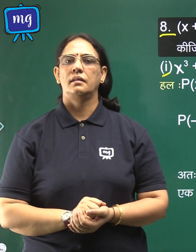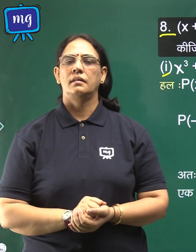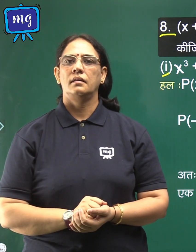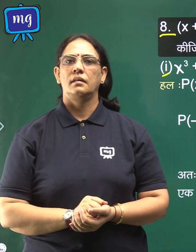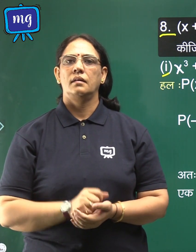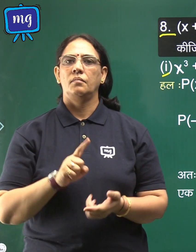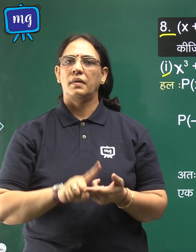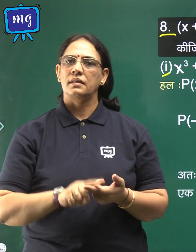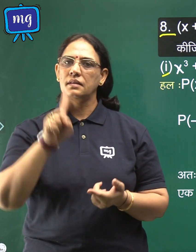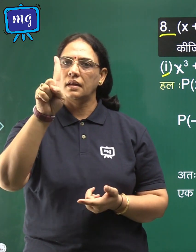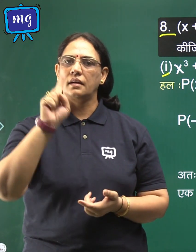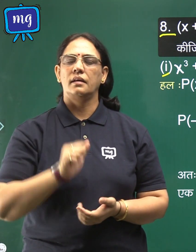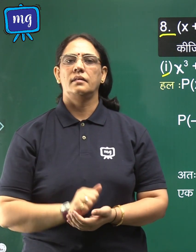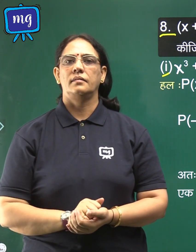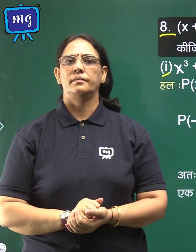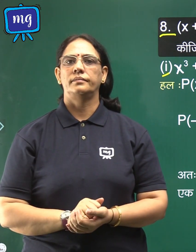प्लस 1।